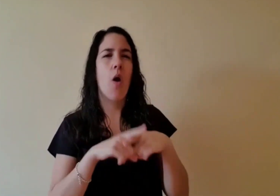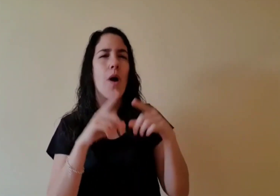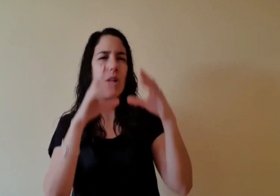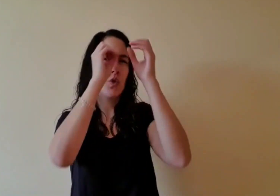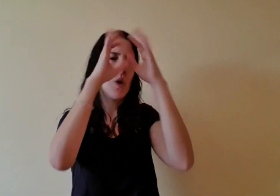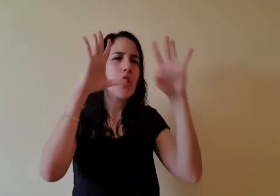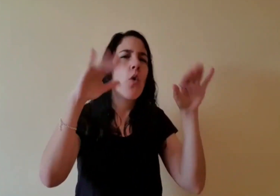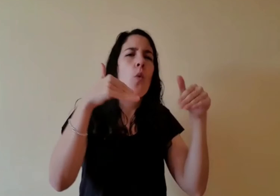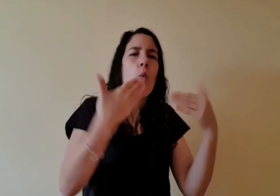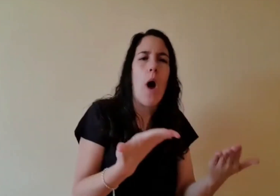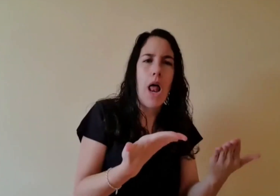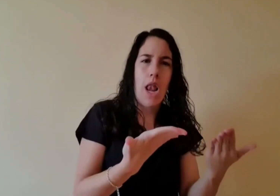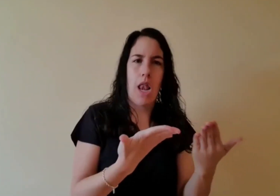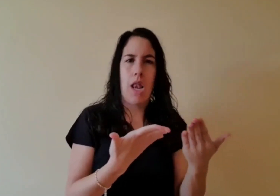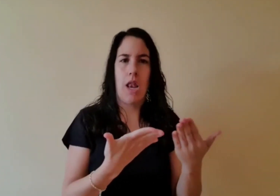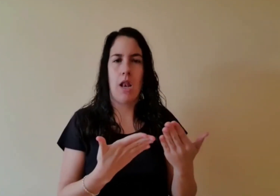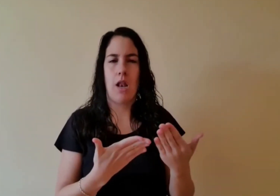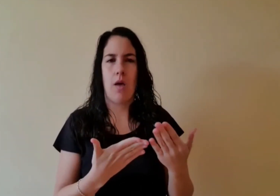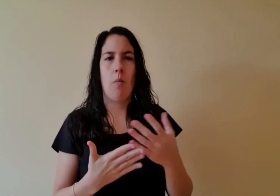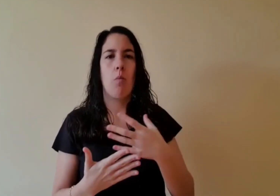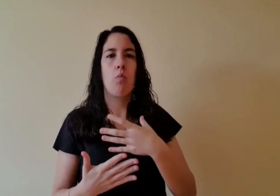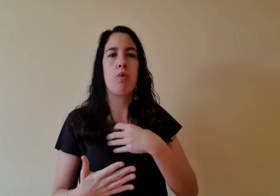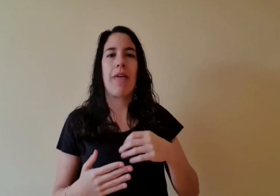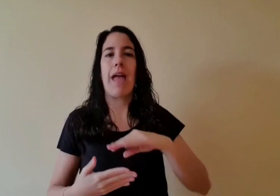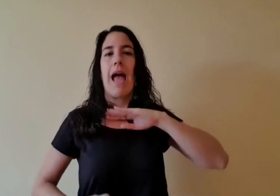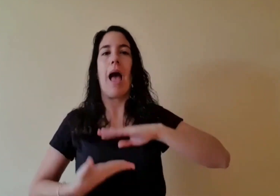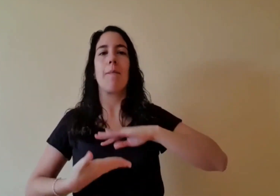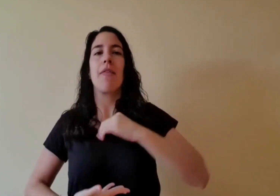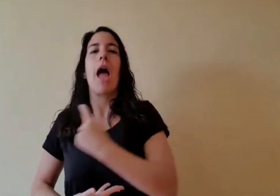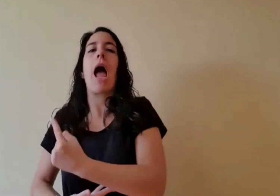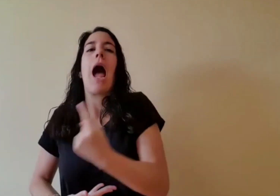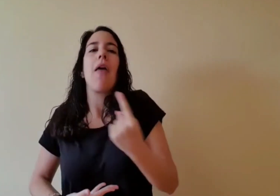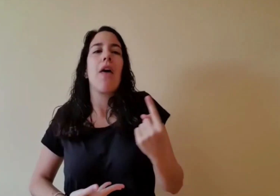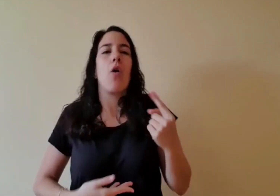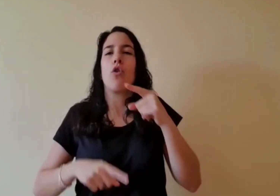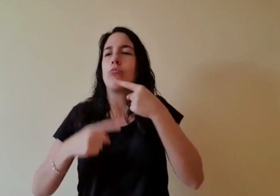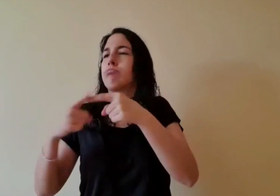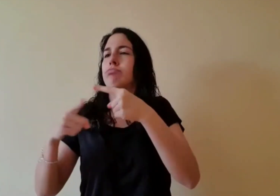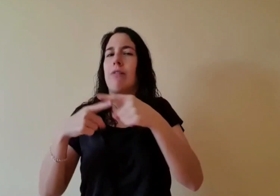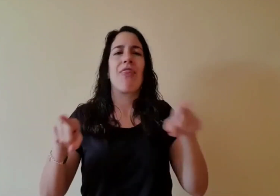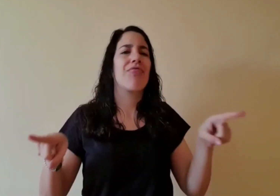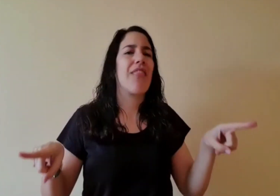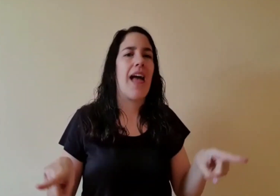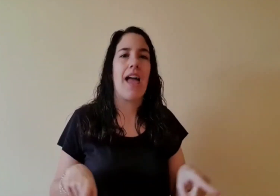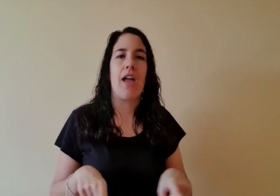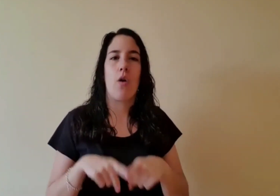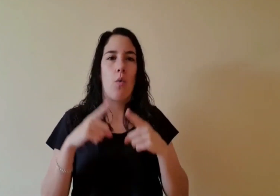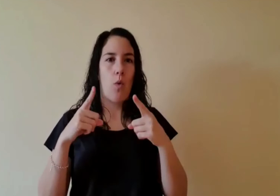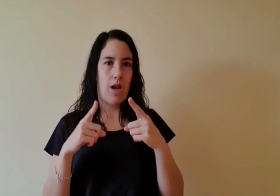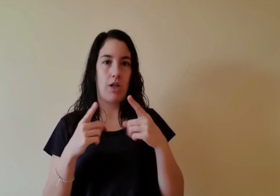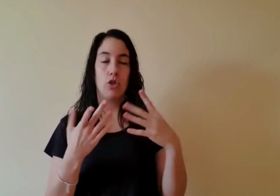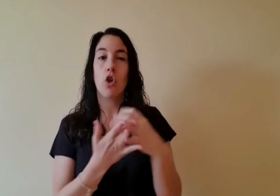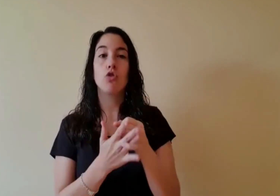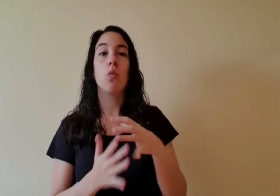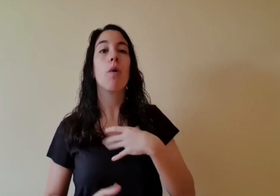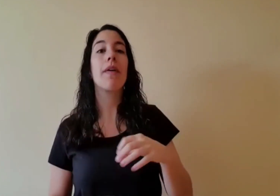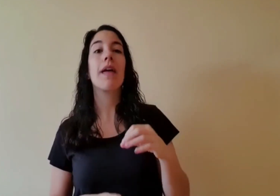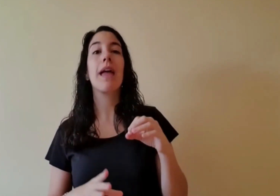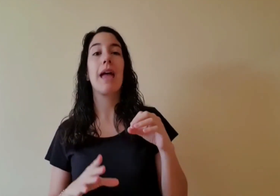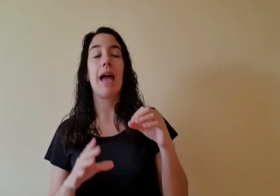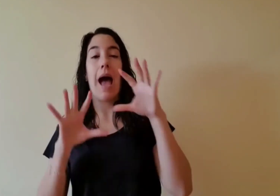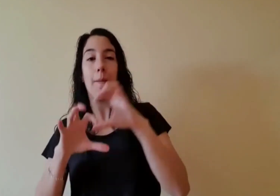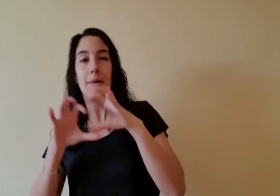se le dé mal o bien las cosas. Porque todos podemos aprender y todos podemos pedir